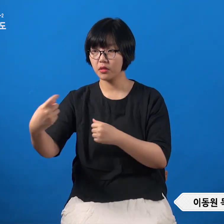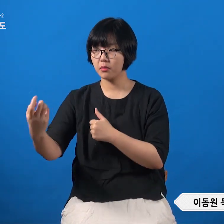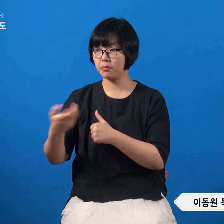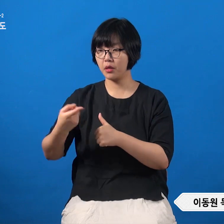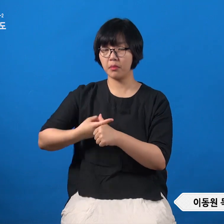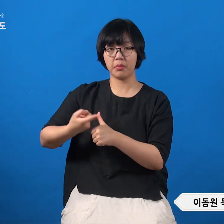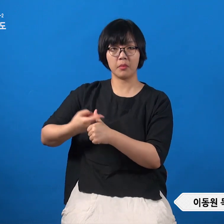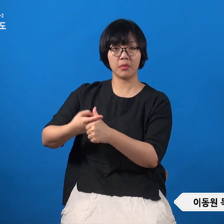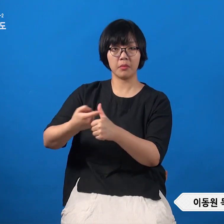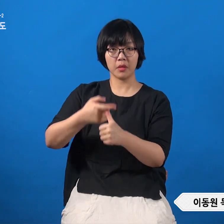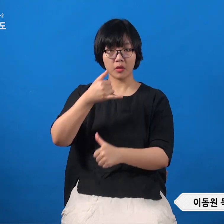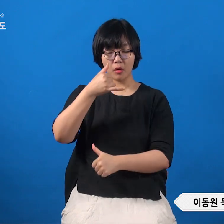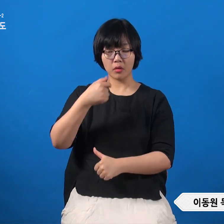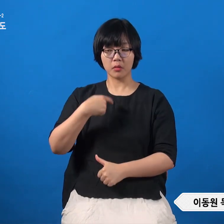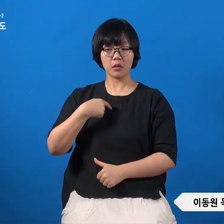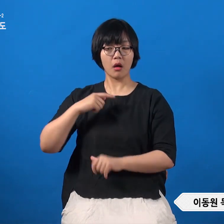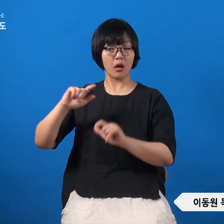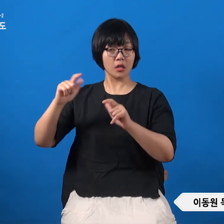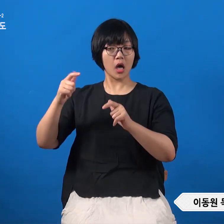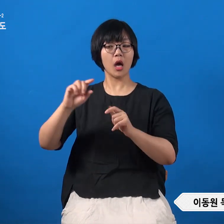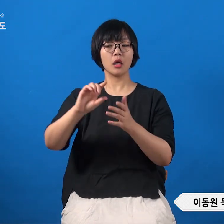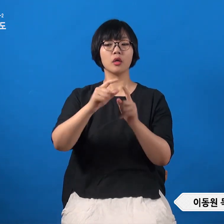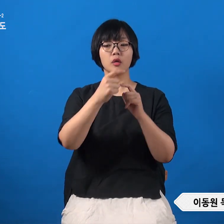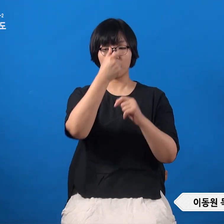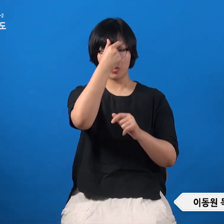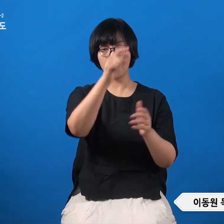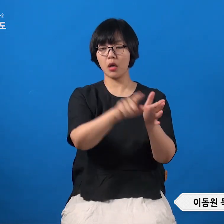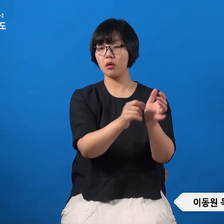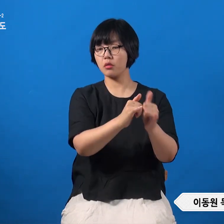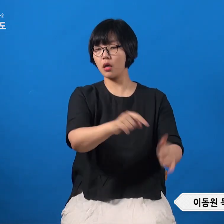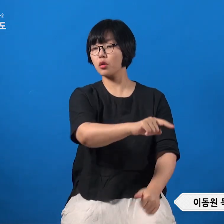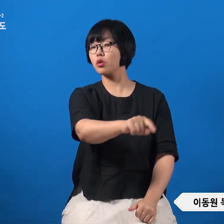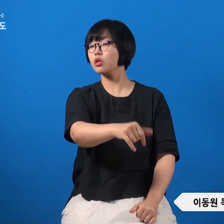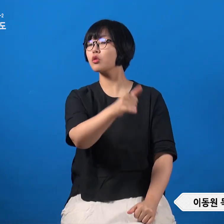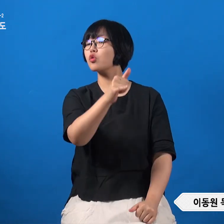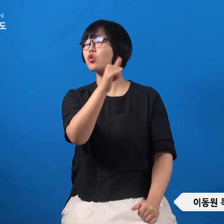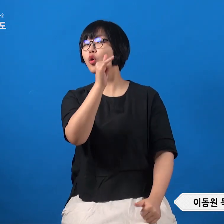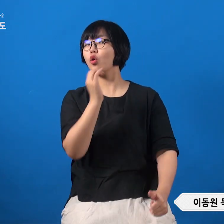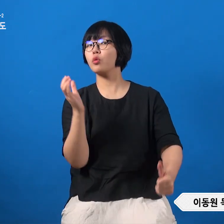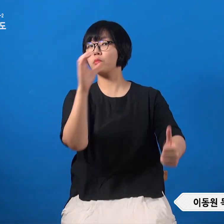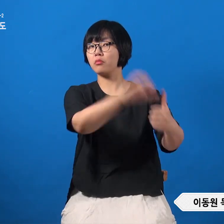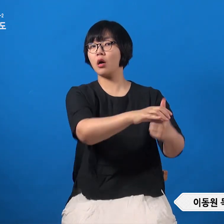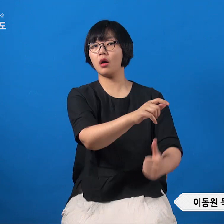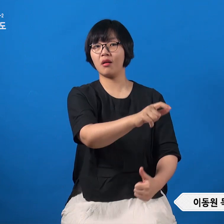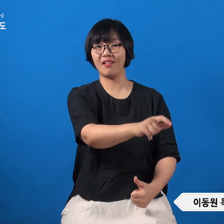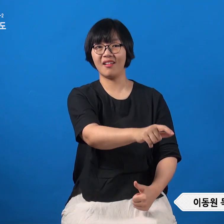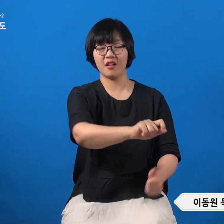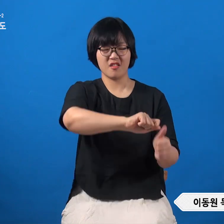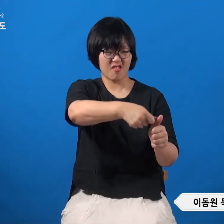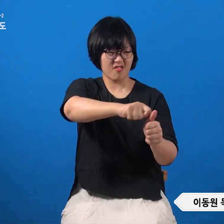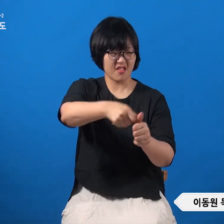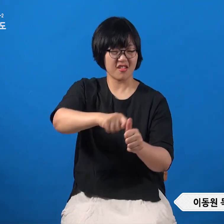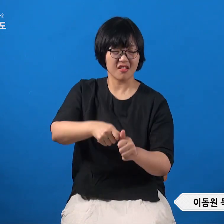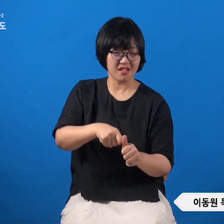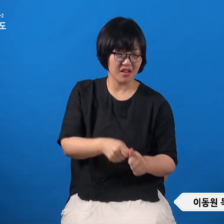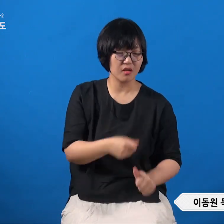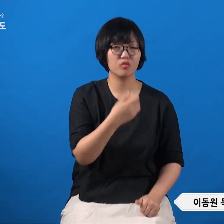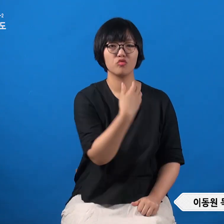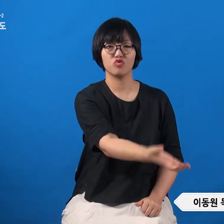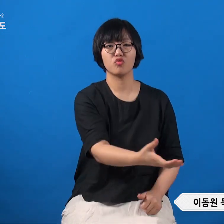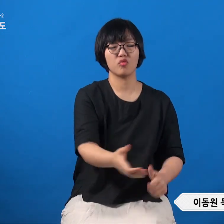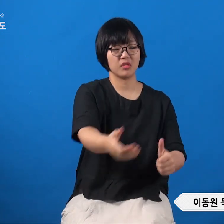그래서 그리스도인들에게 책임을 집어씌우고 잔인하게 그리스도인들을 체포하고 핍박해서 콜로세움